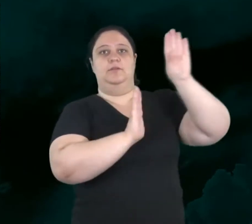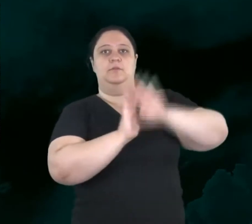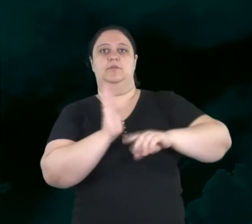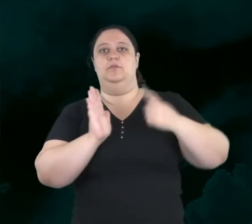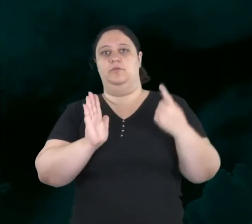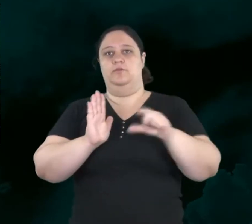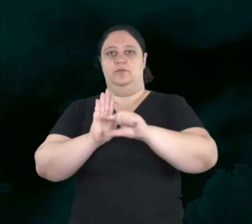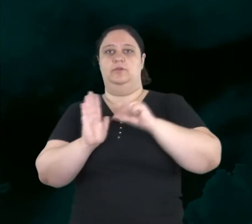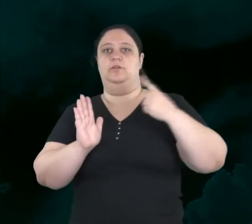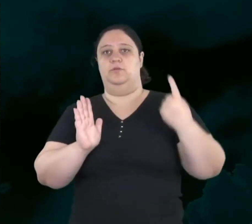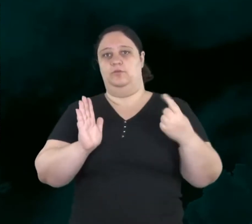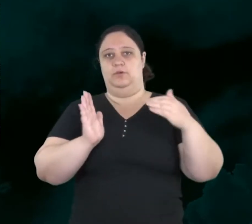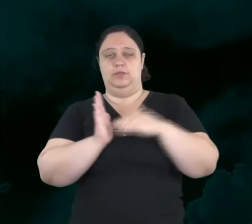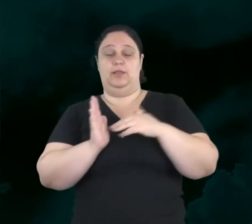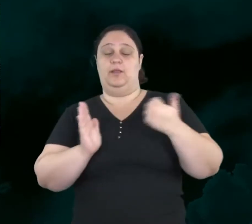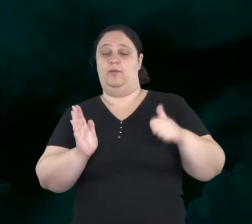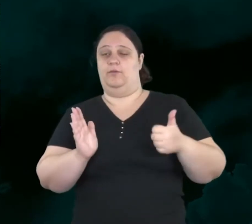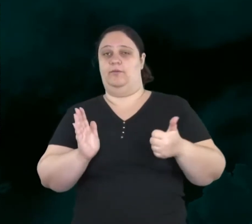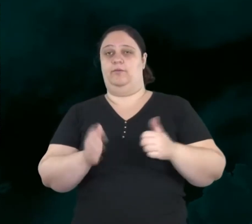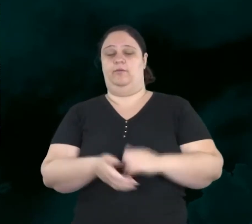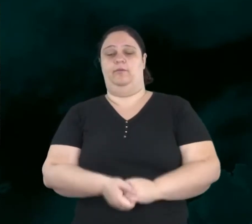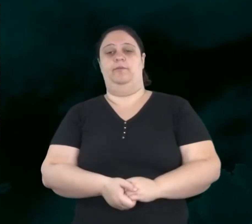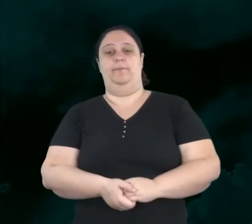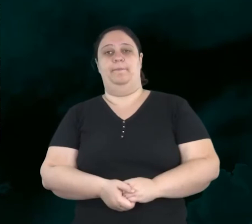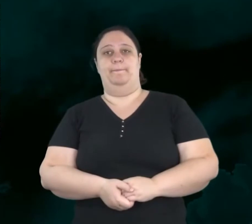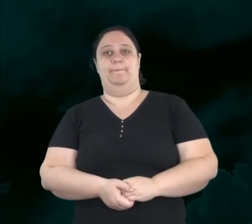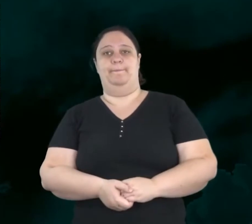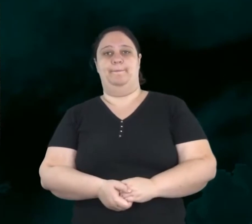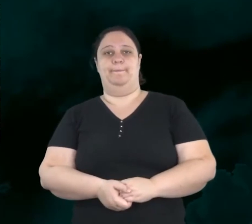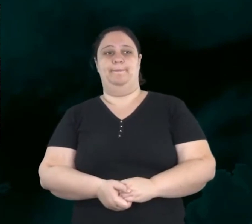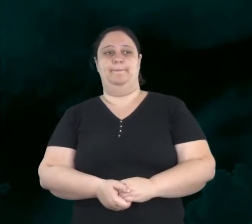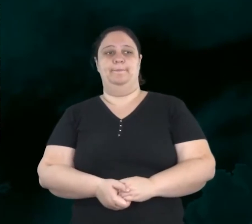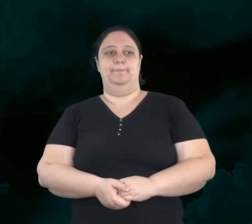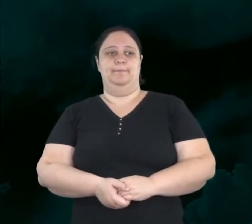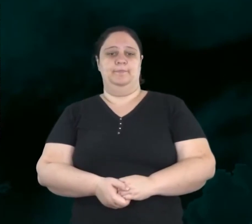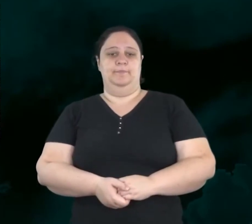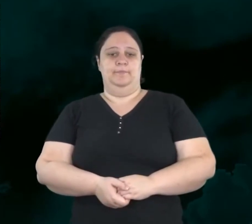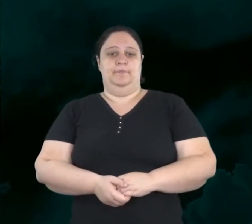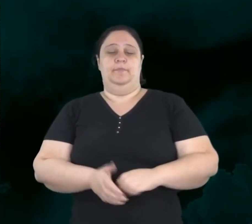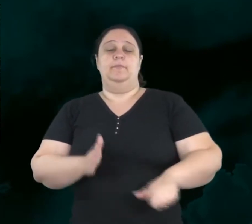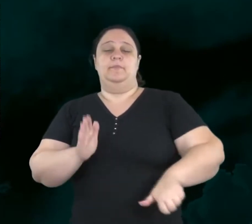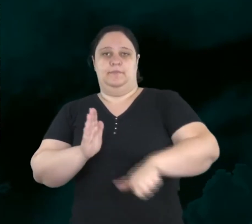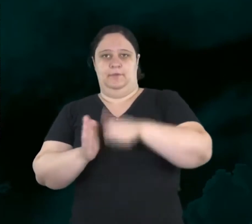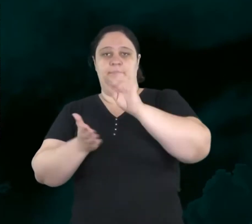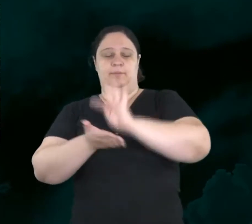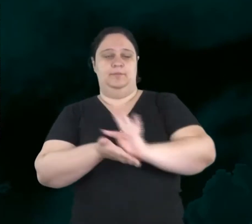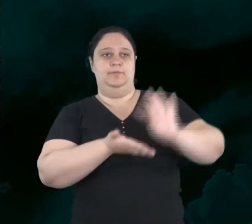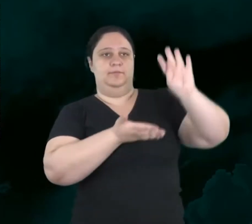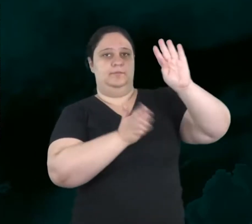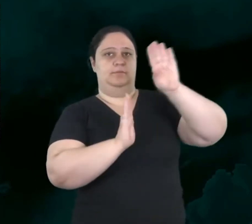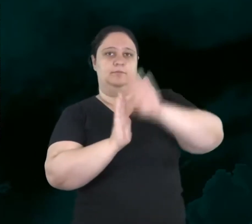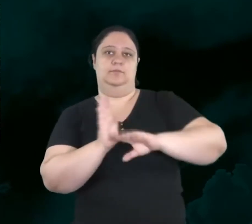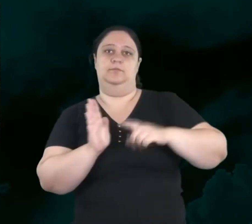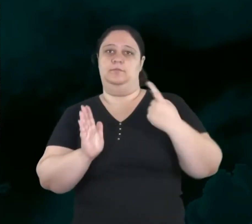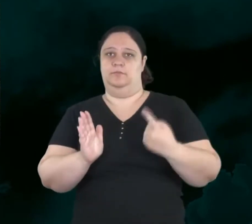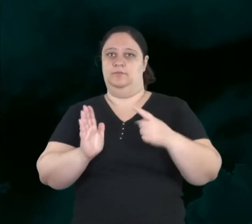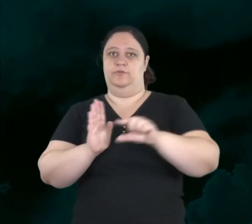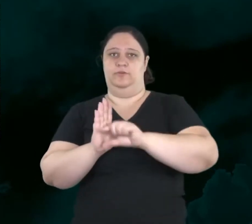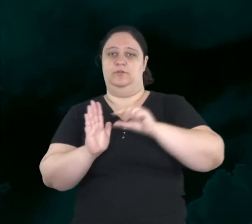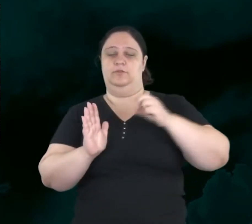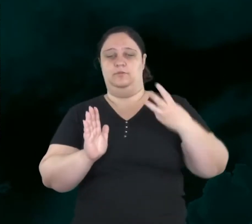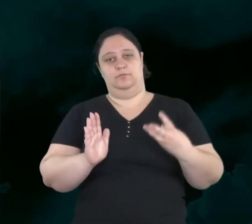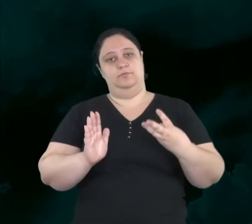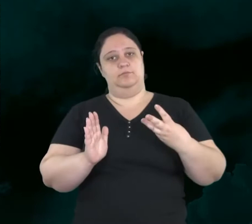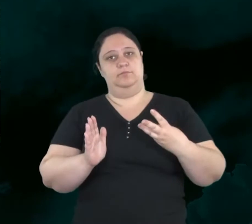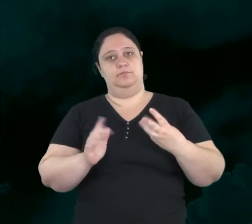1 a 11. Muito bem. Bom, 1 Tessalonicenses, capítulo 1, versículo 3,